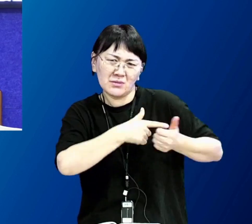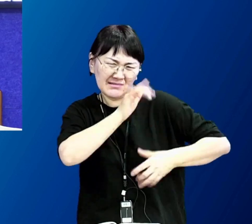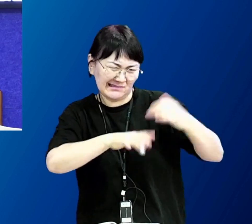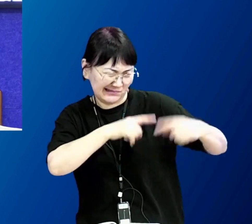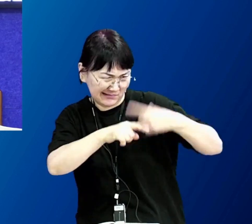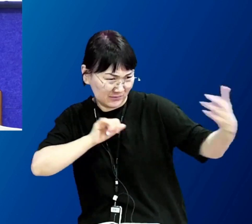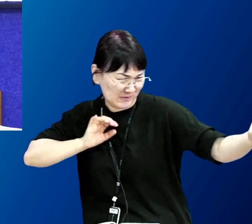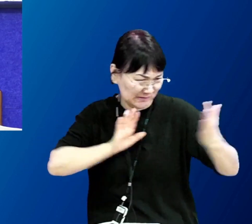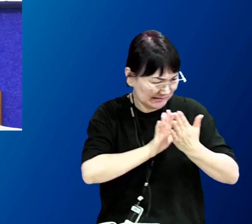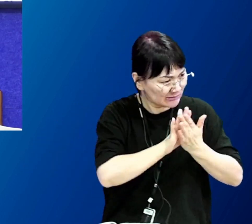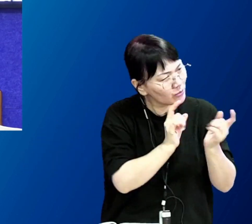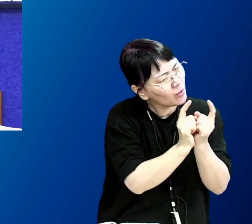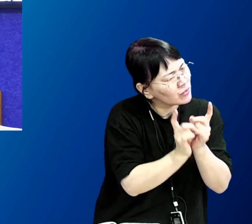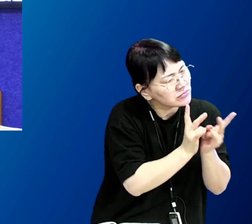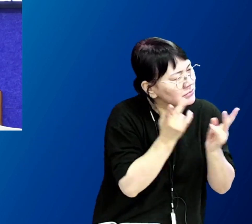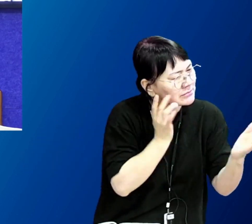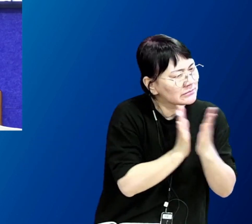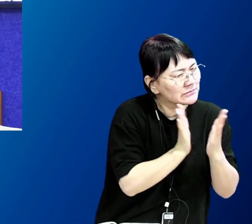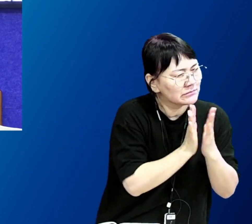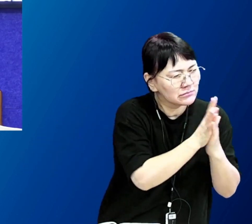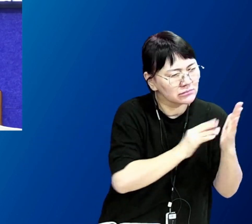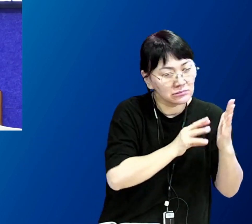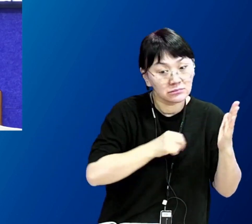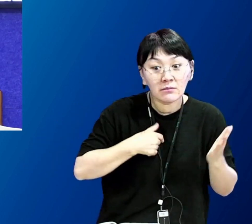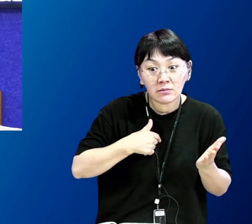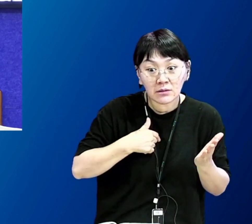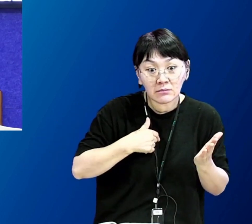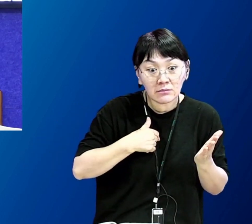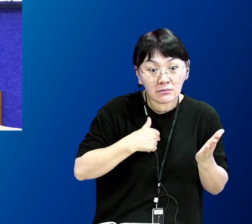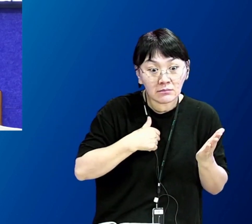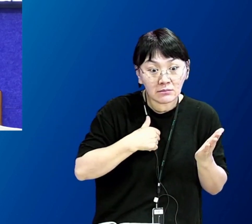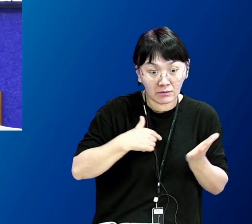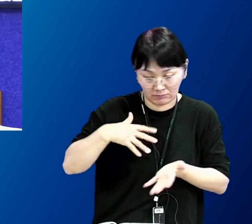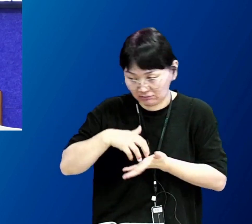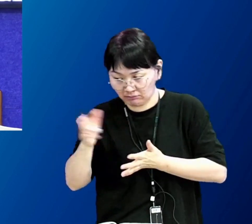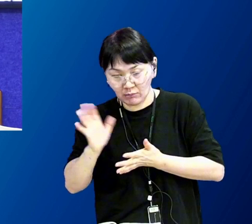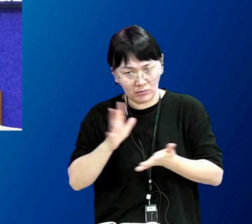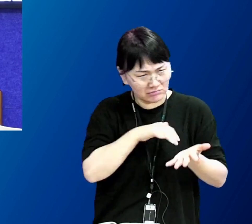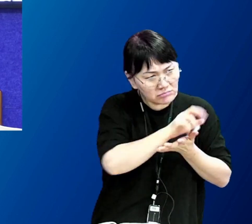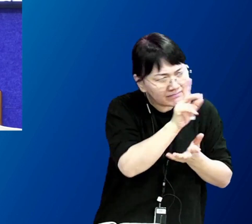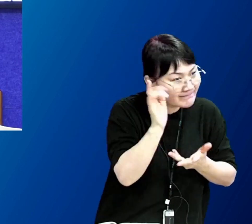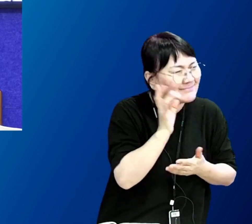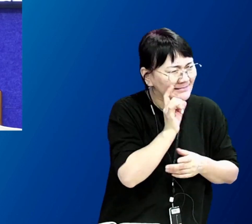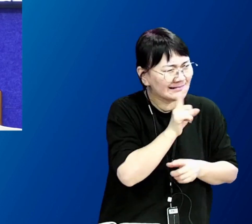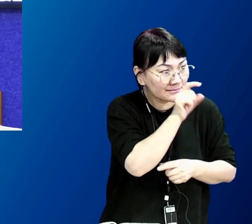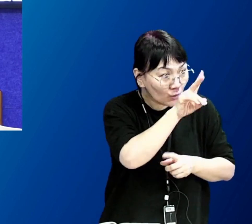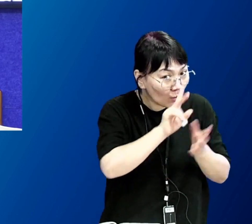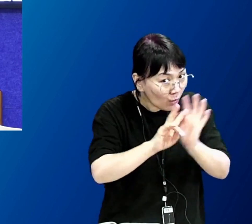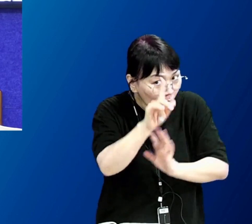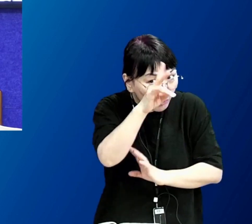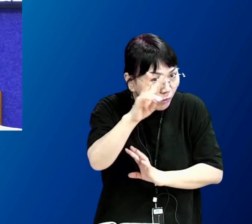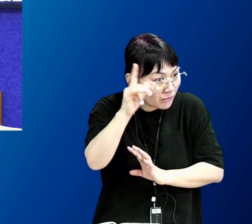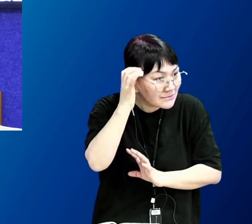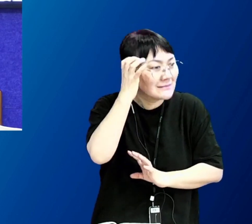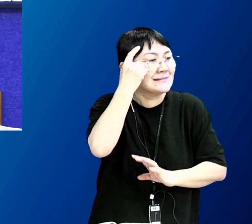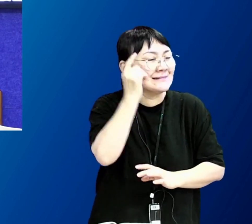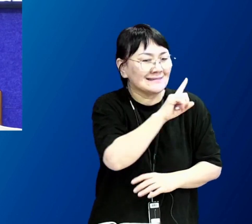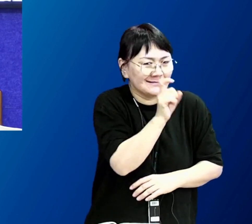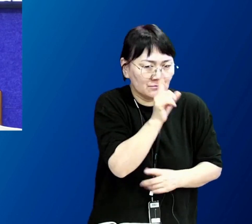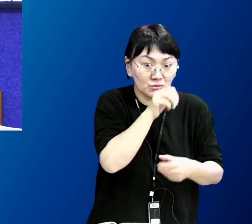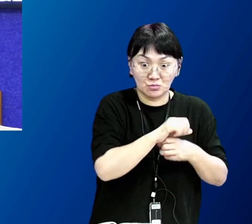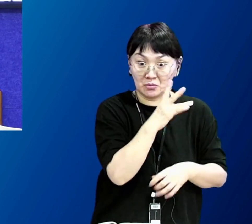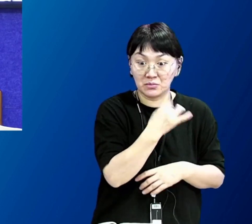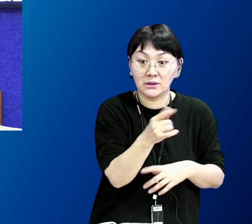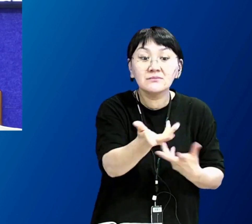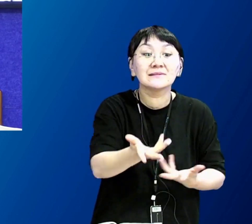өмнө зөв амьдарч байгаа тийм хүмүүстэй ойрхон байгаа дэ тэдний үгийг сонсох ёстой үстэй. Гэтэл яасан бэл?